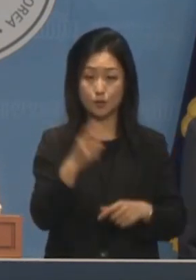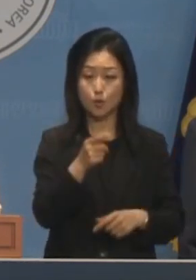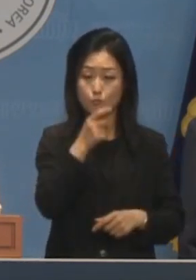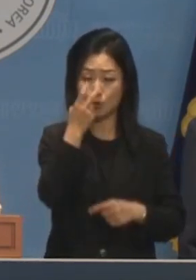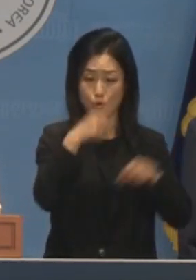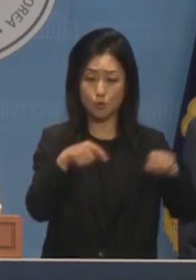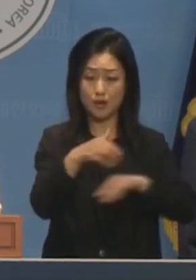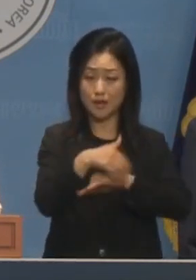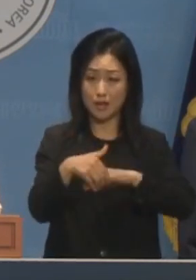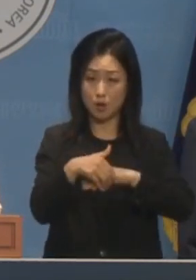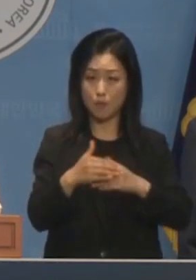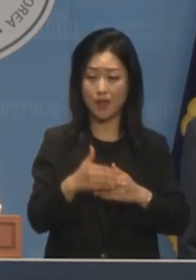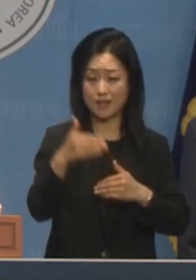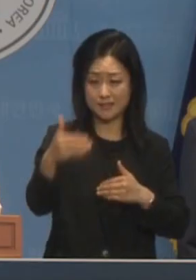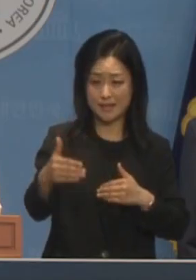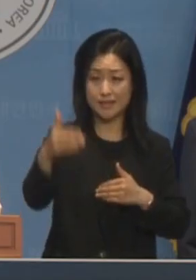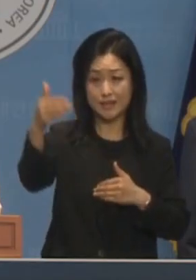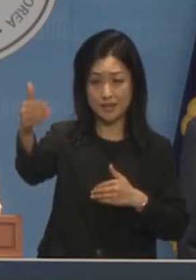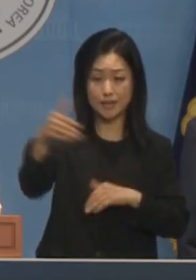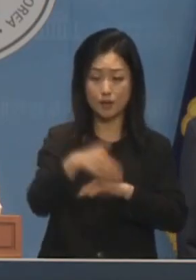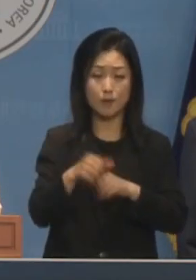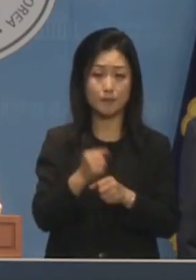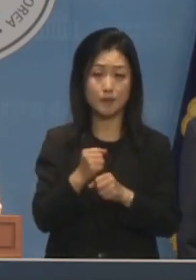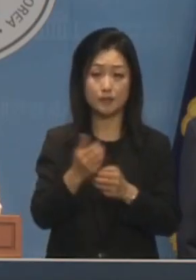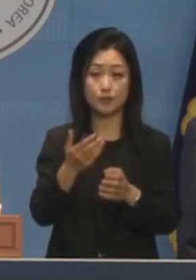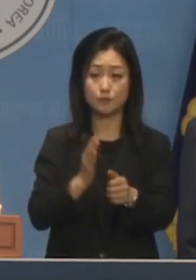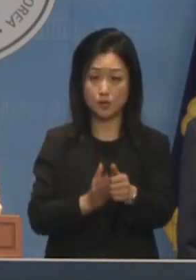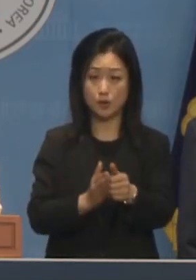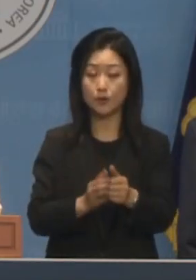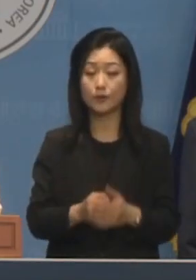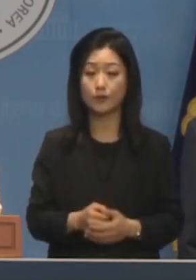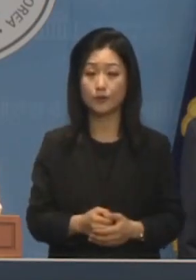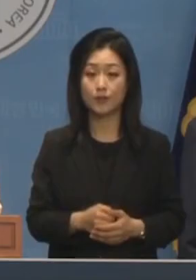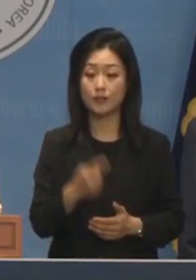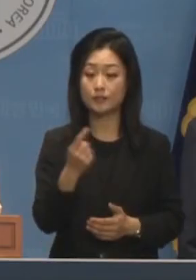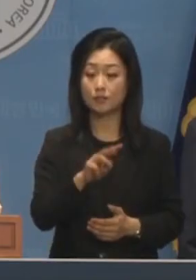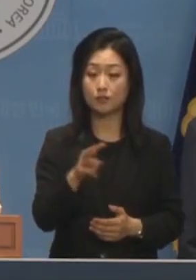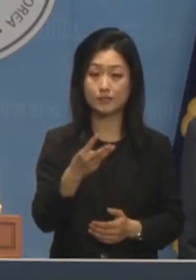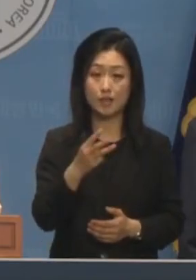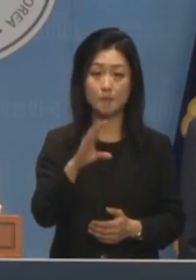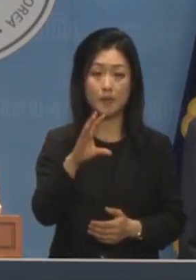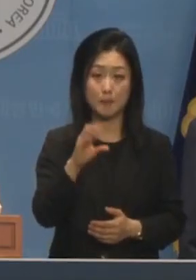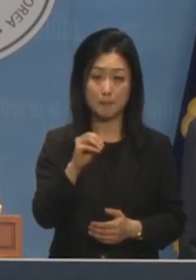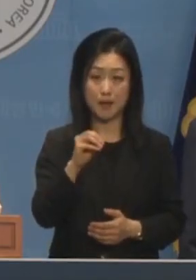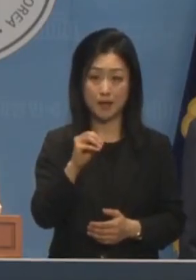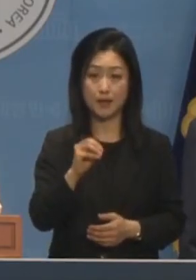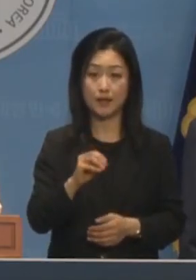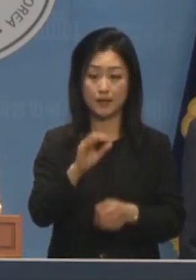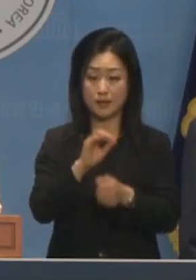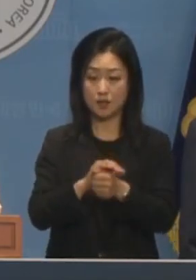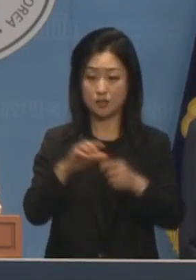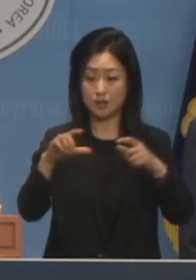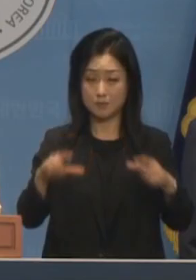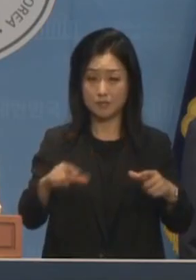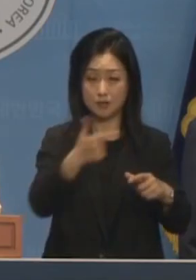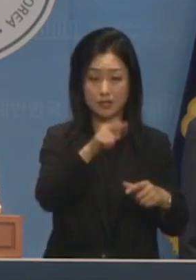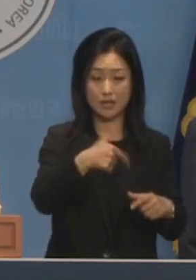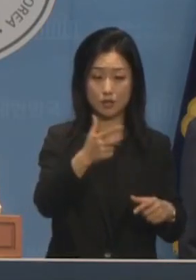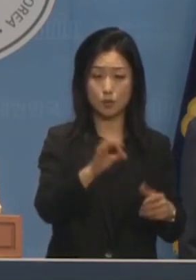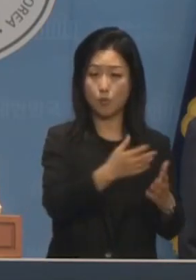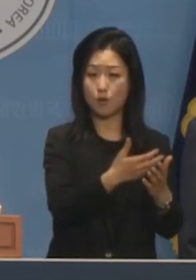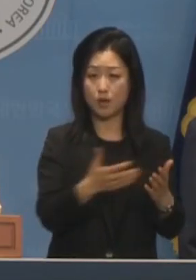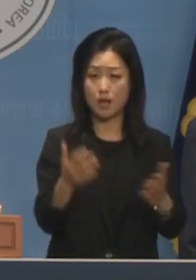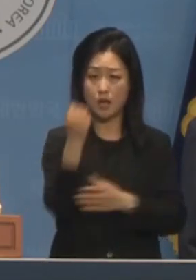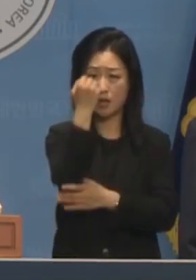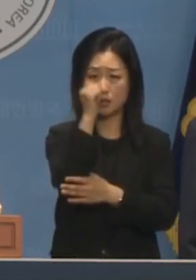관리 정책을 수립하십시오. 이미 1,300만 영남인의 식수원 낙동강은